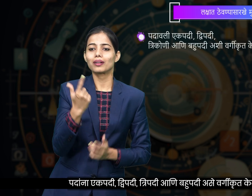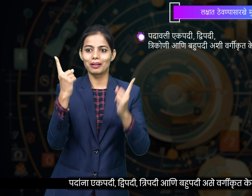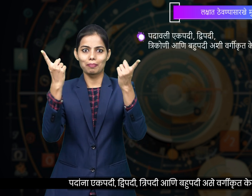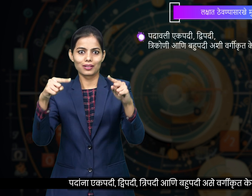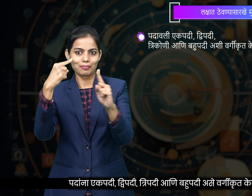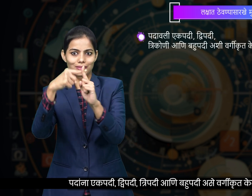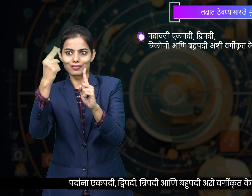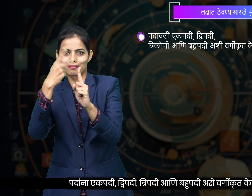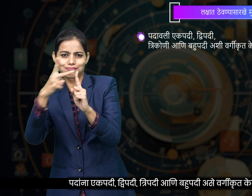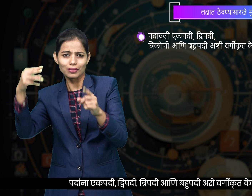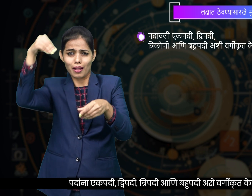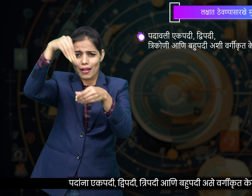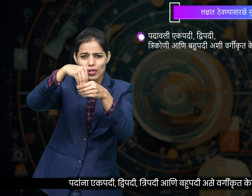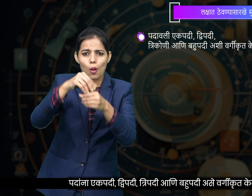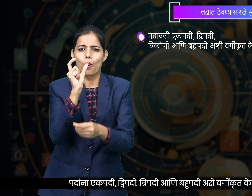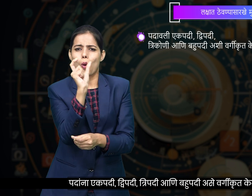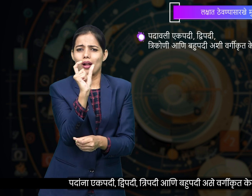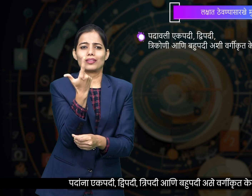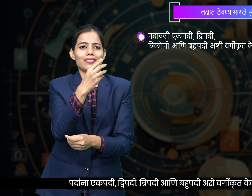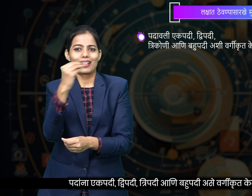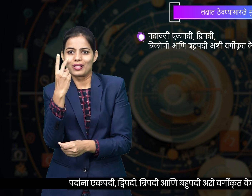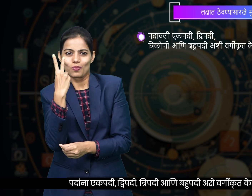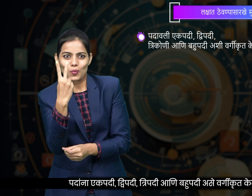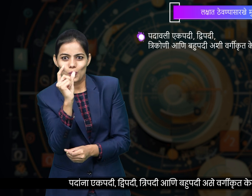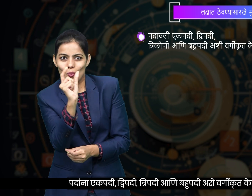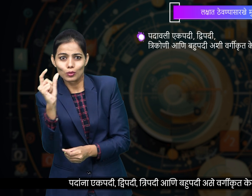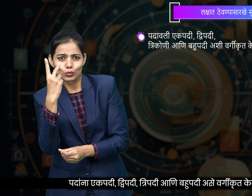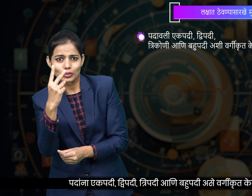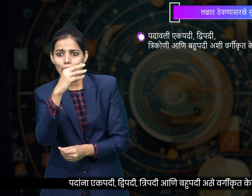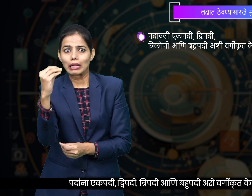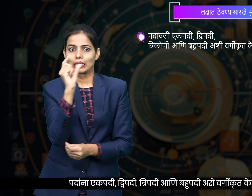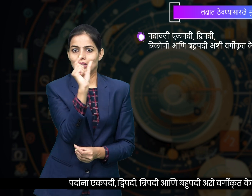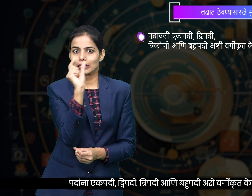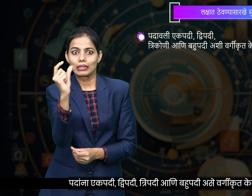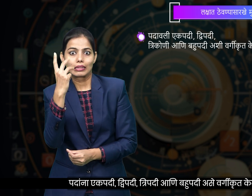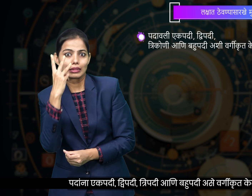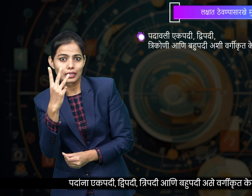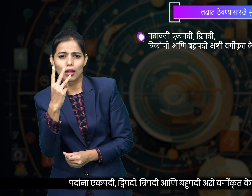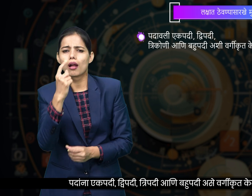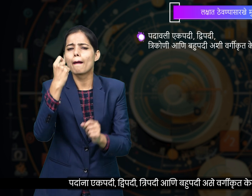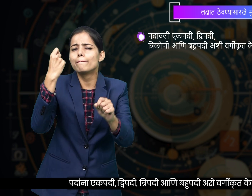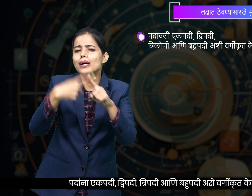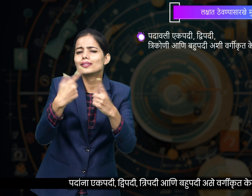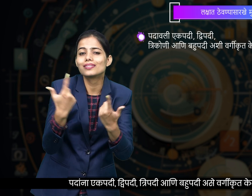पदांना एकपदी, द्विपदी, त्रिपदी आणि बहुपदी असे वर्गीकृत केले आहे.